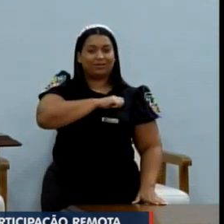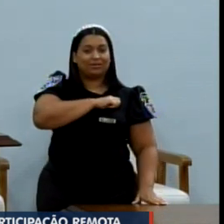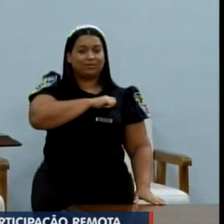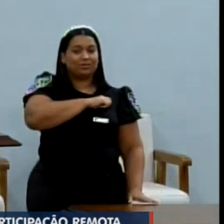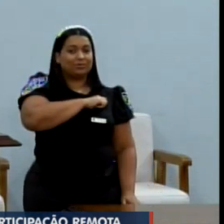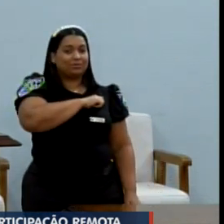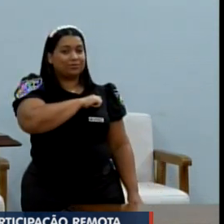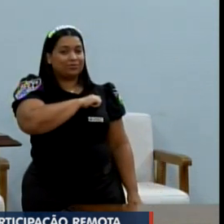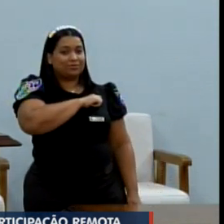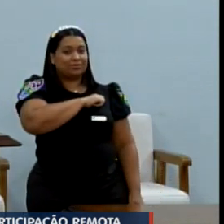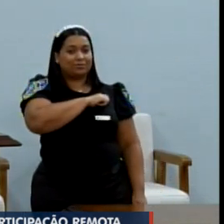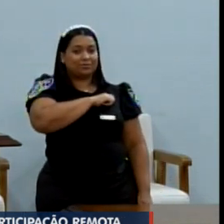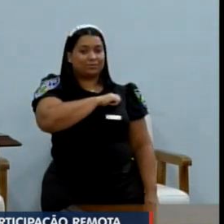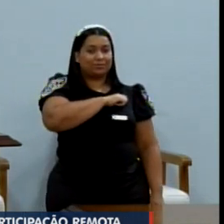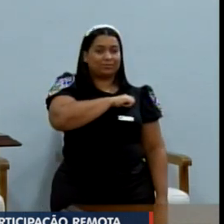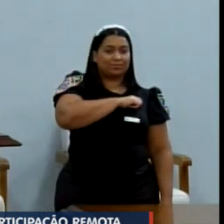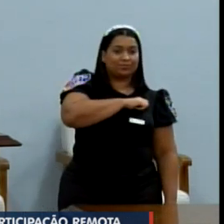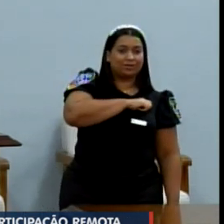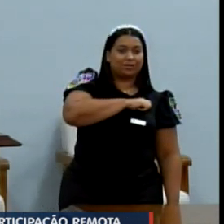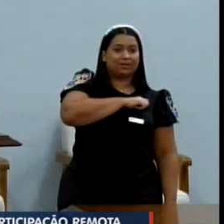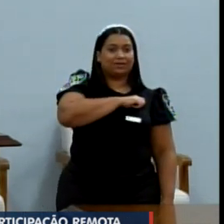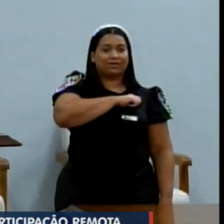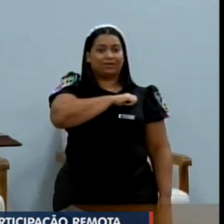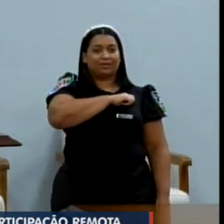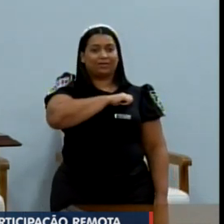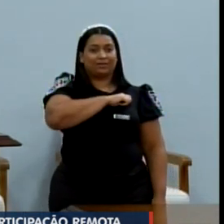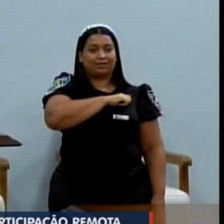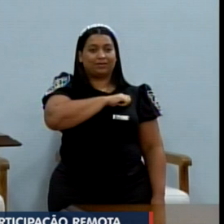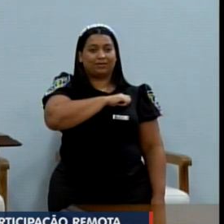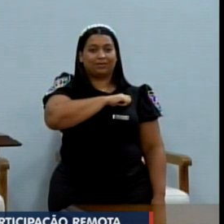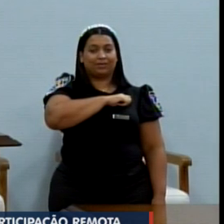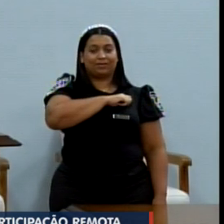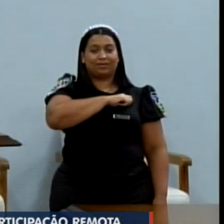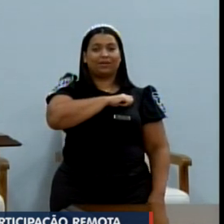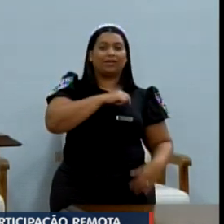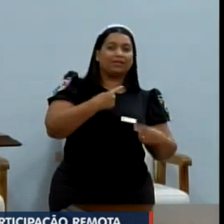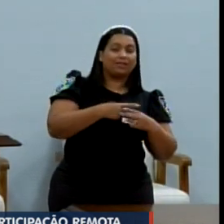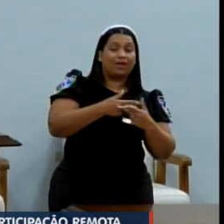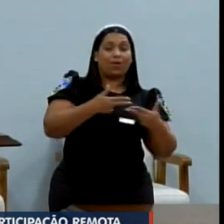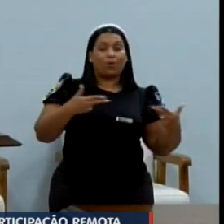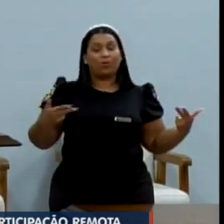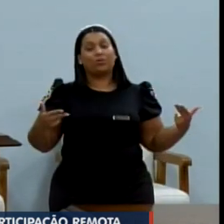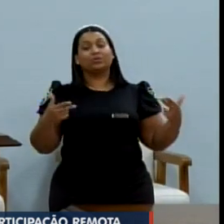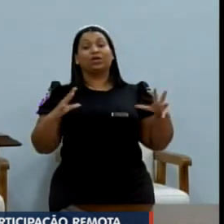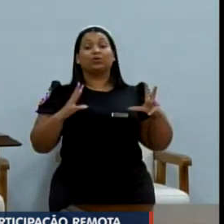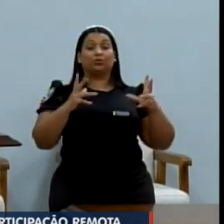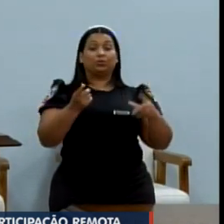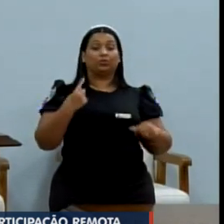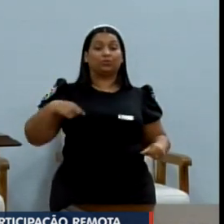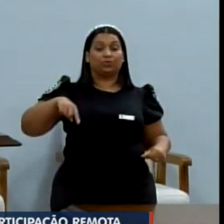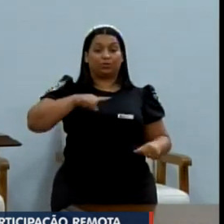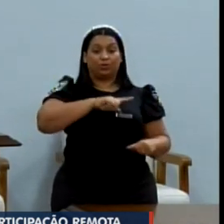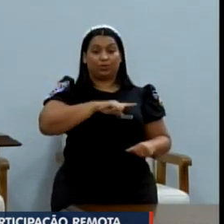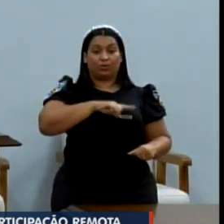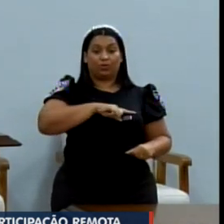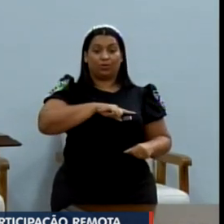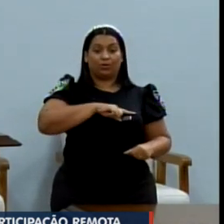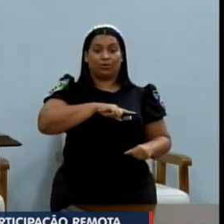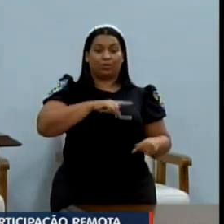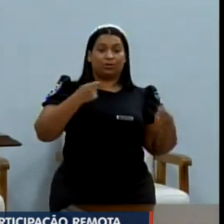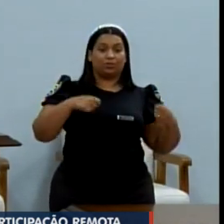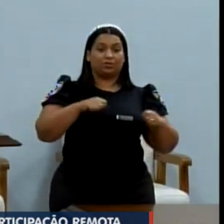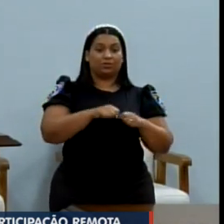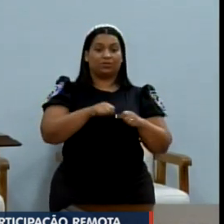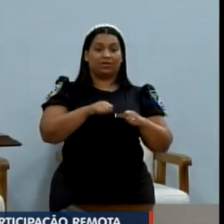e zelo pela democracia eu acho que tem alguns pactos que todos nós temos que cumprir